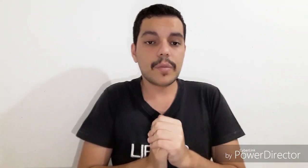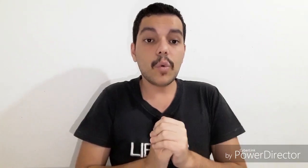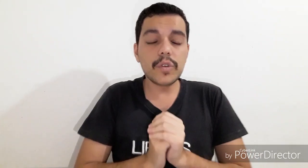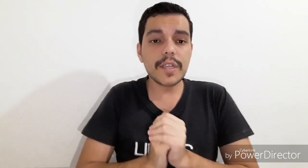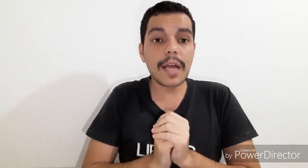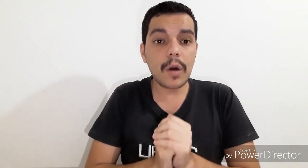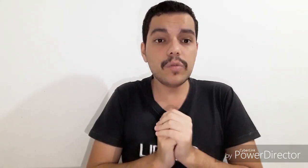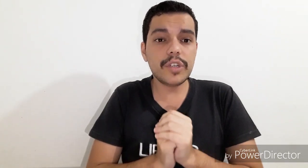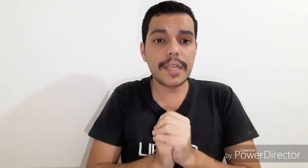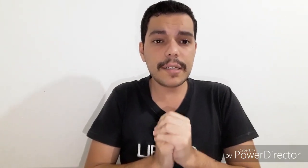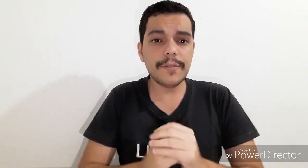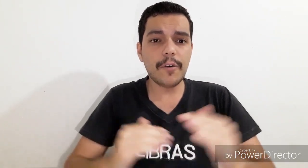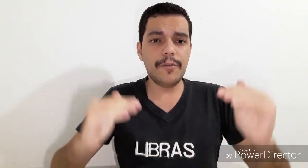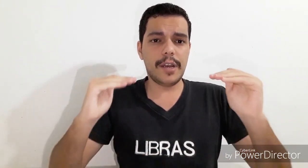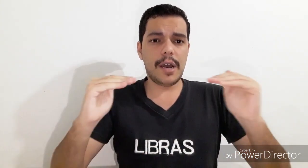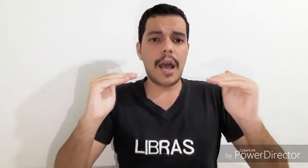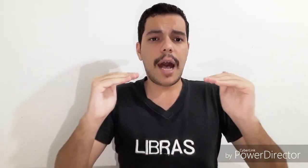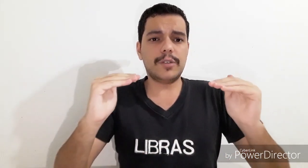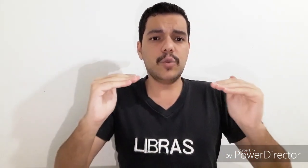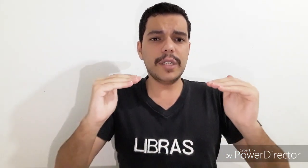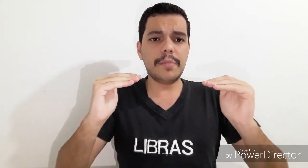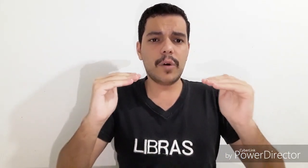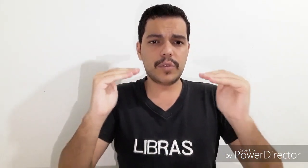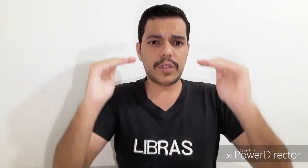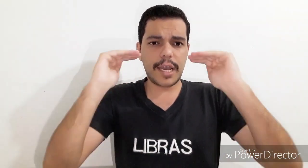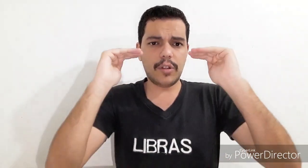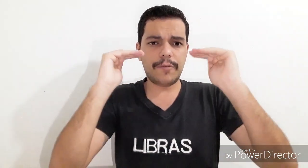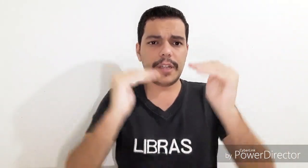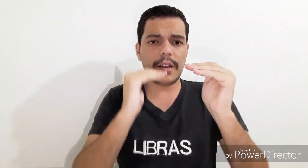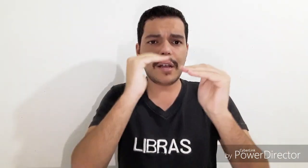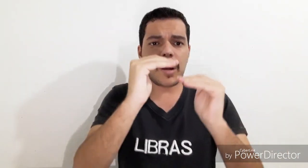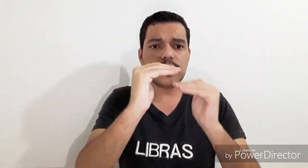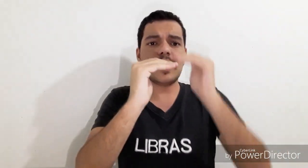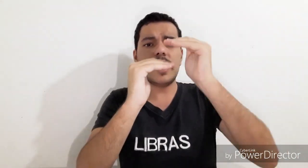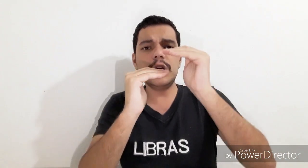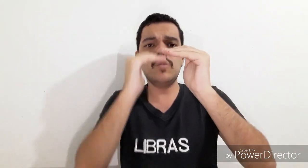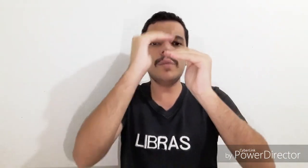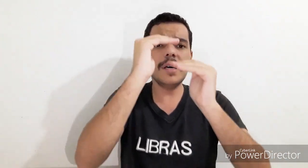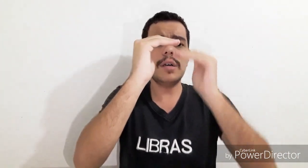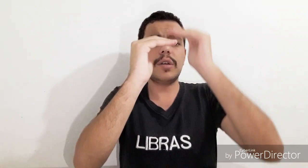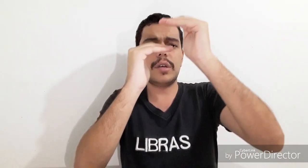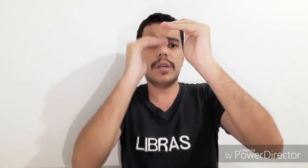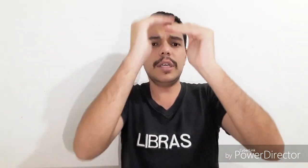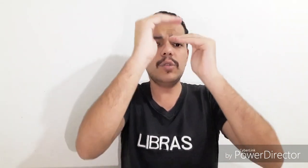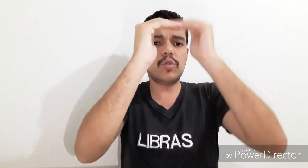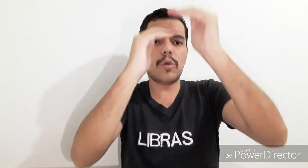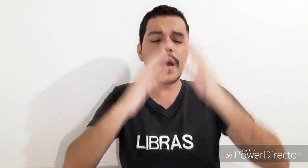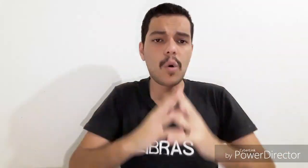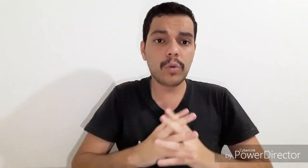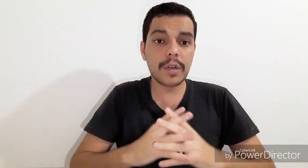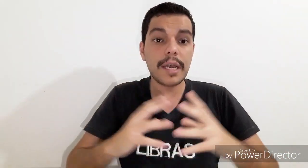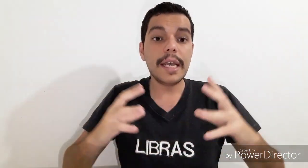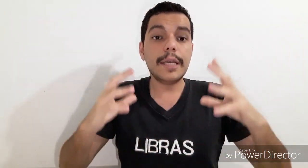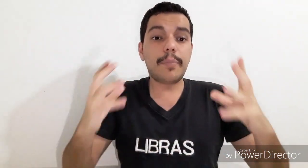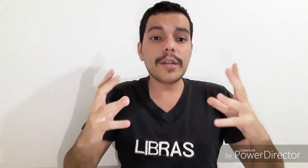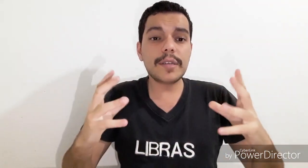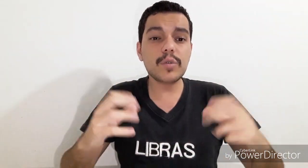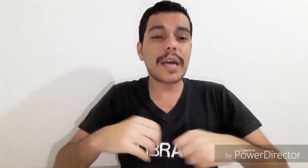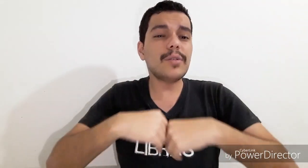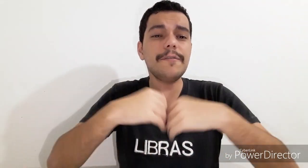O sinal de desenvolver, as duas mãos em 90 graus e uma indo sobre a outra. E pode ser usado em